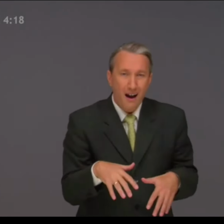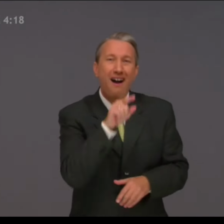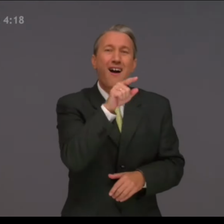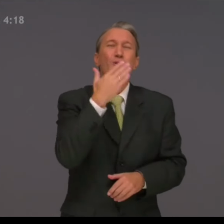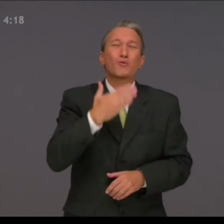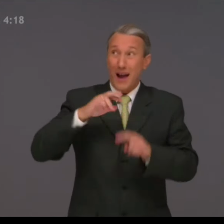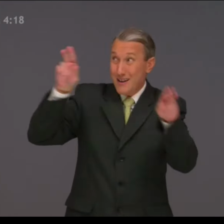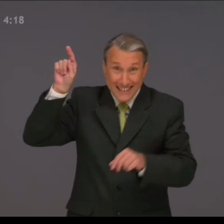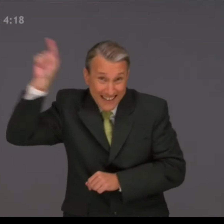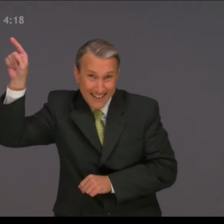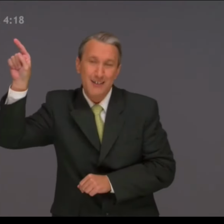Çantarı falan.